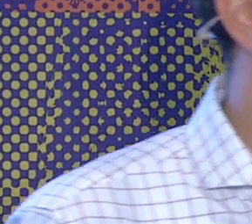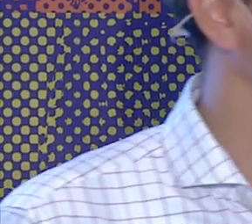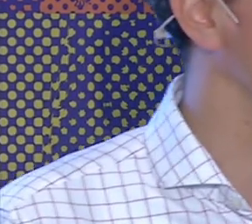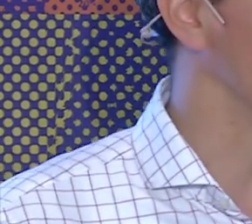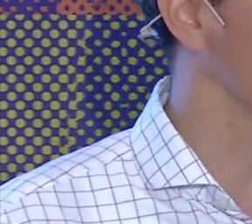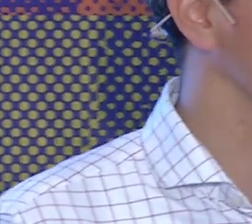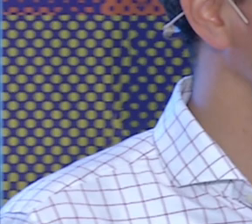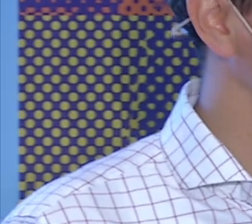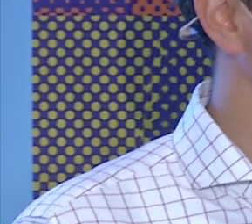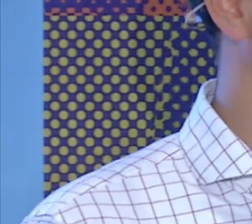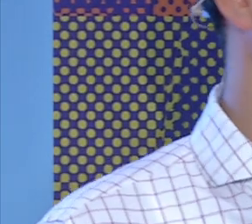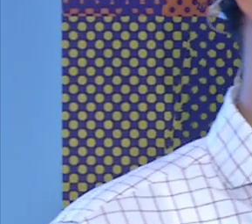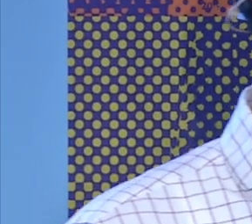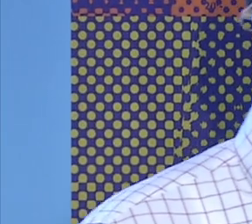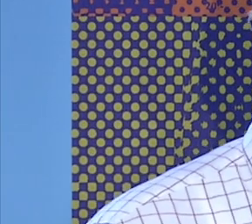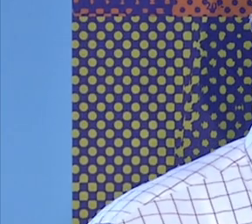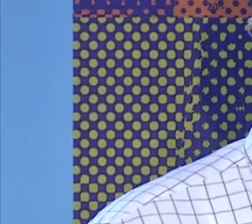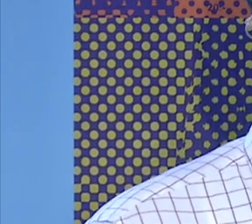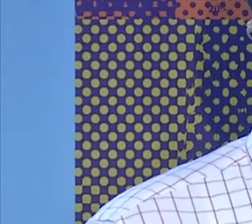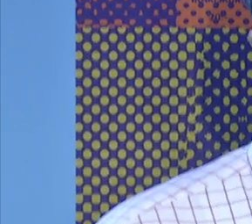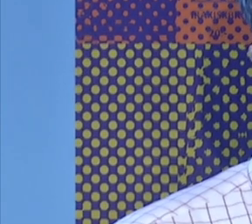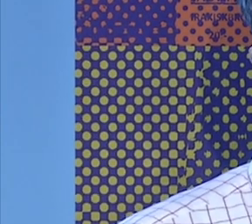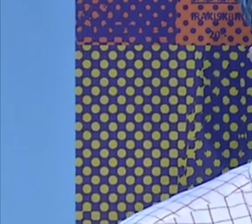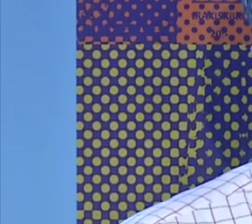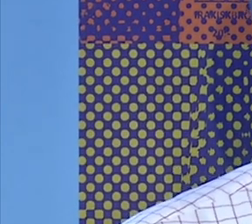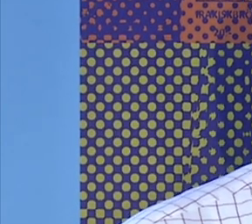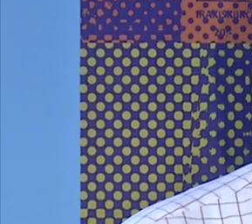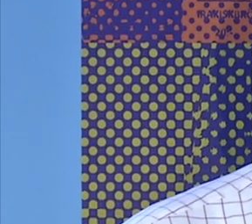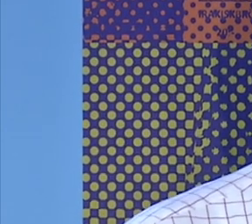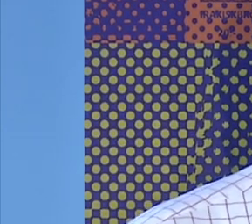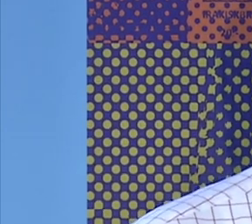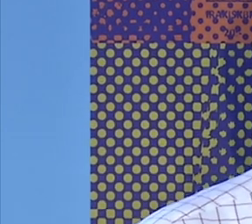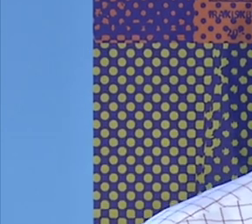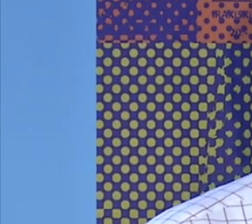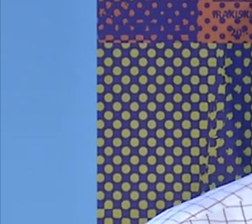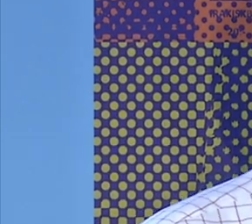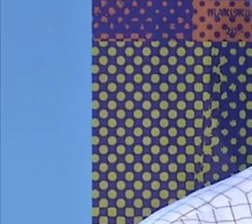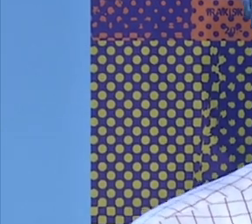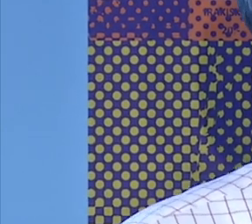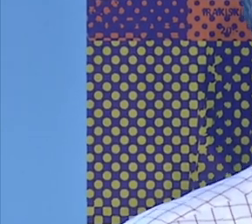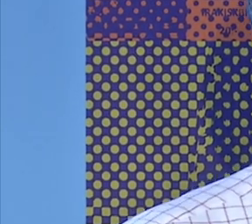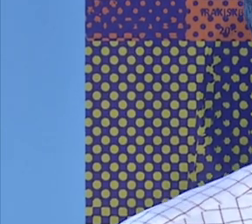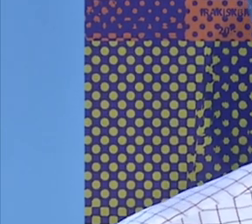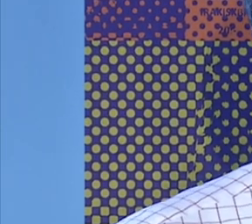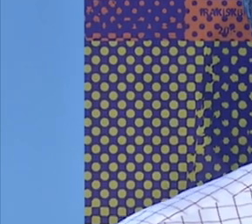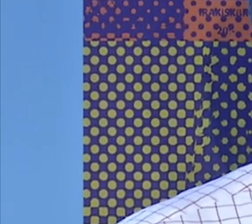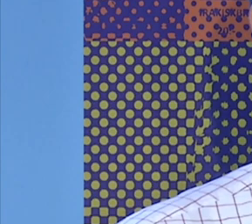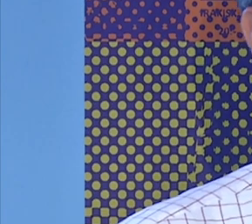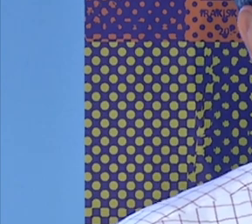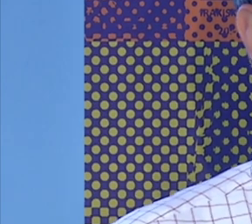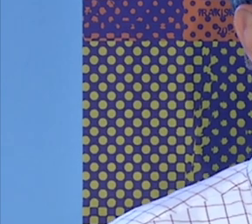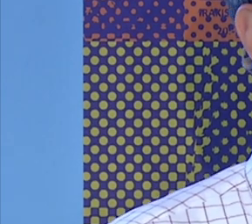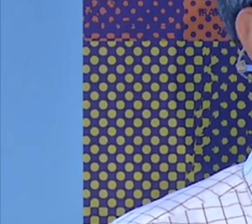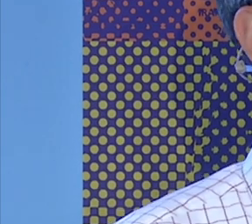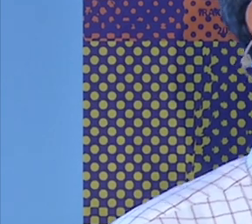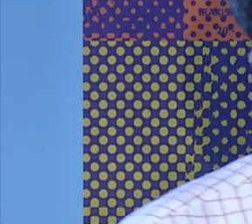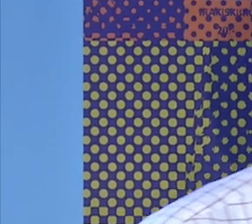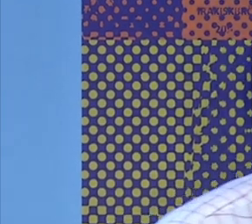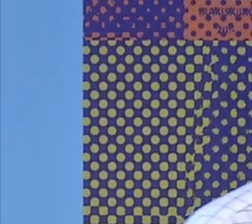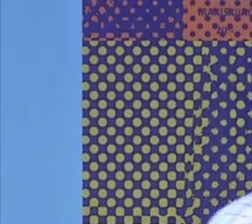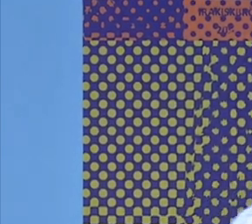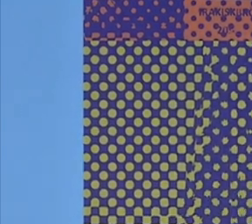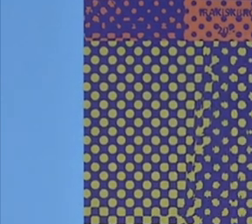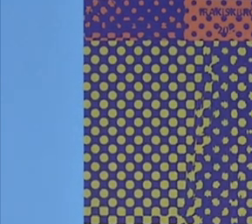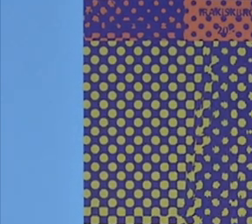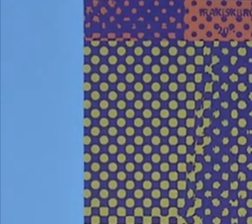hantera det när det kommer internationell kompetens. Det kan vara såna enkla saker som att man har information på engelska på sin hemsida, att man har personer